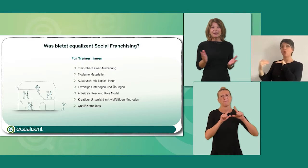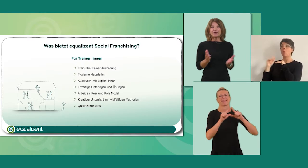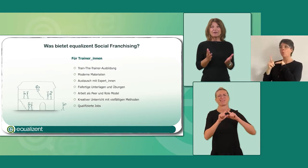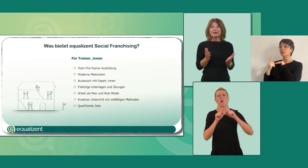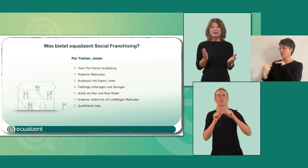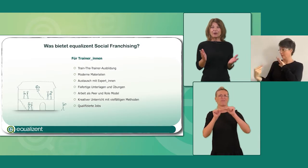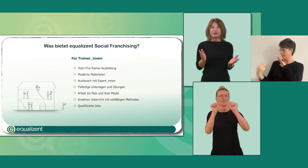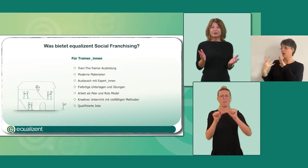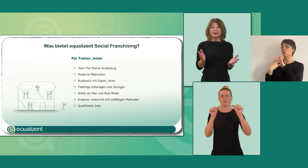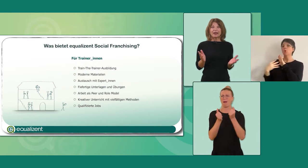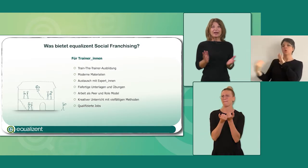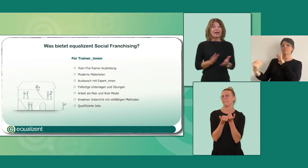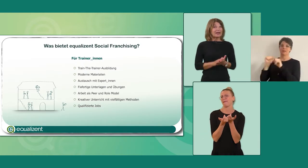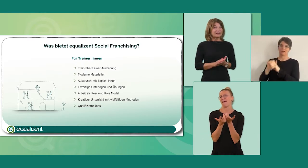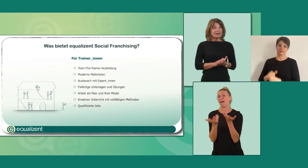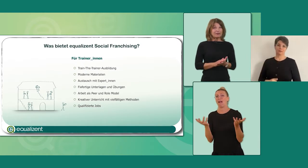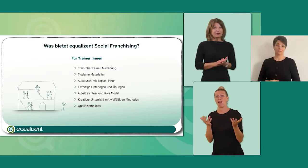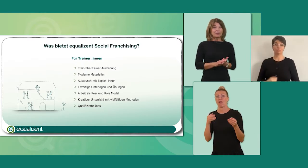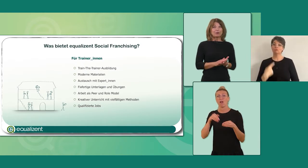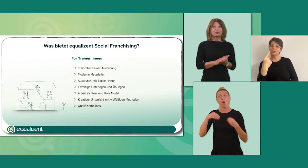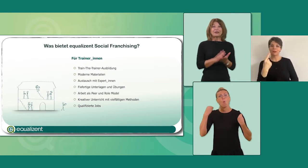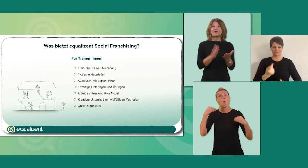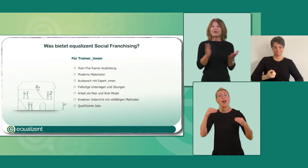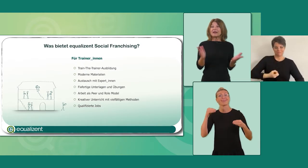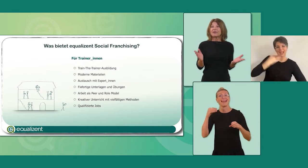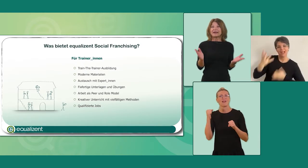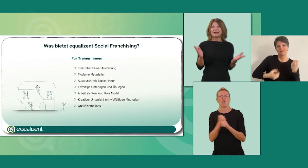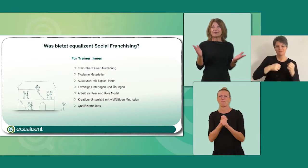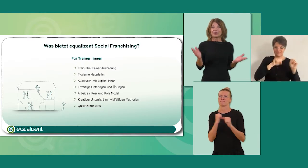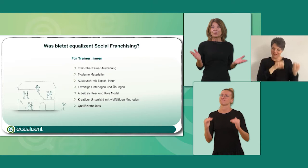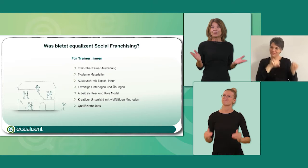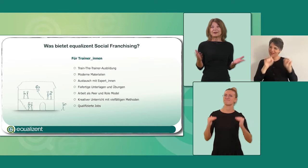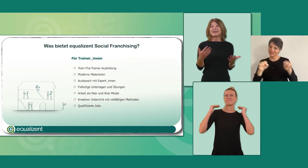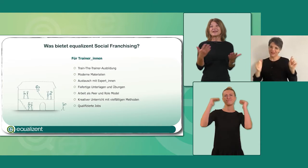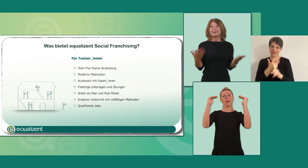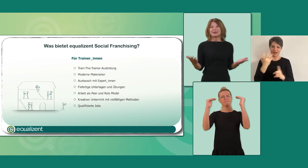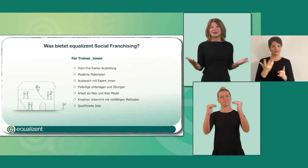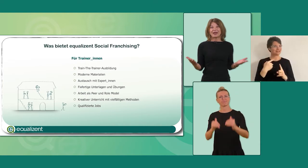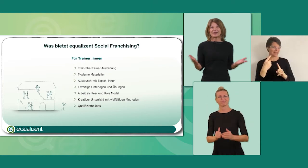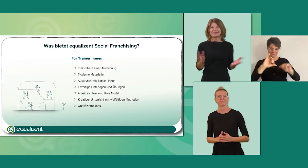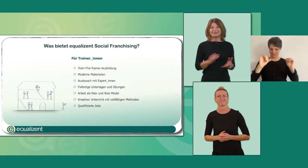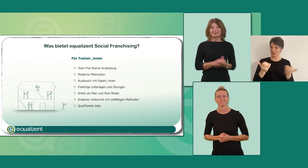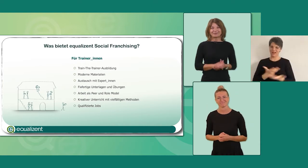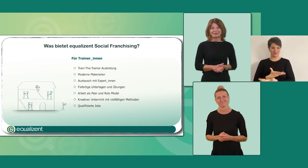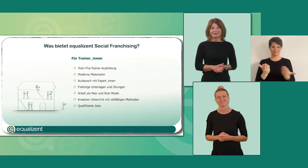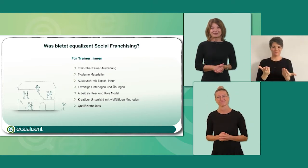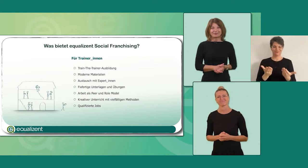Unterricht, wie Sie wollen, kreativ mit vielfältigen Methoden selbst